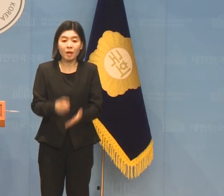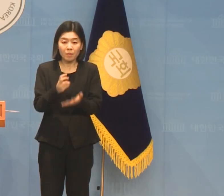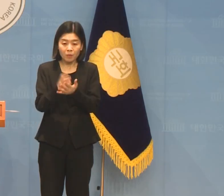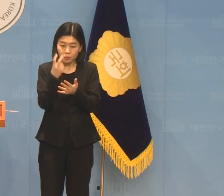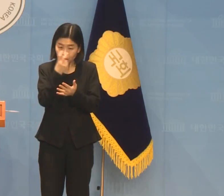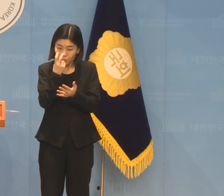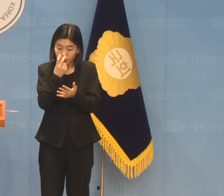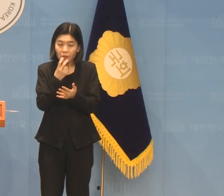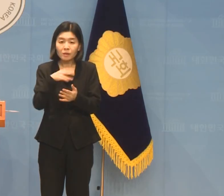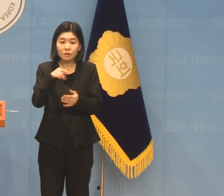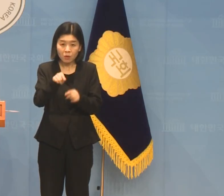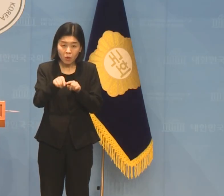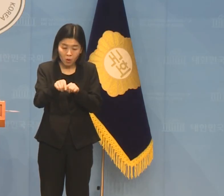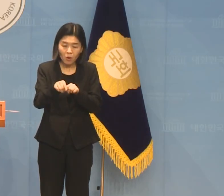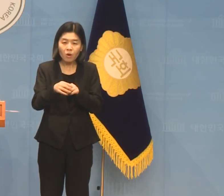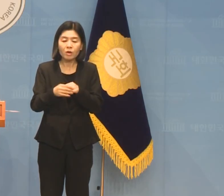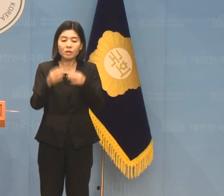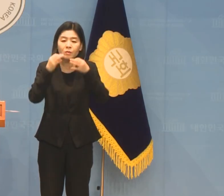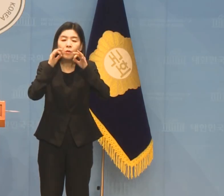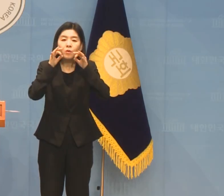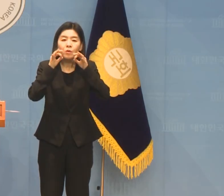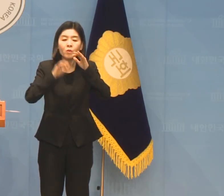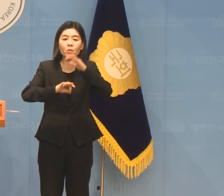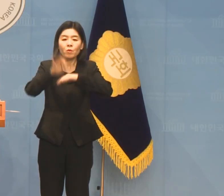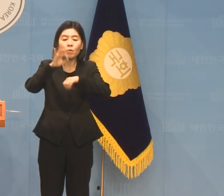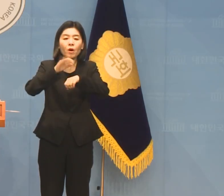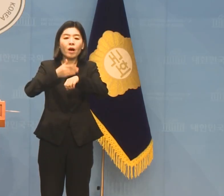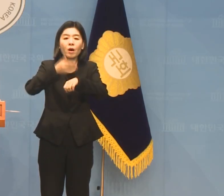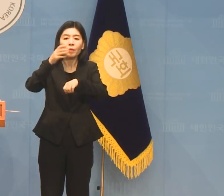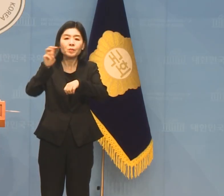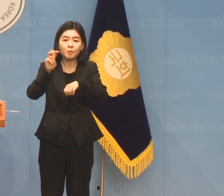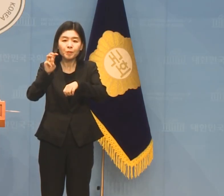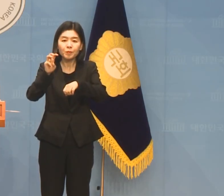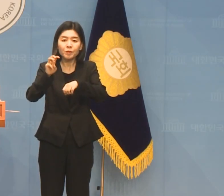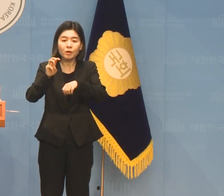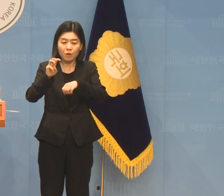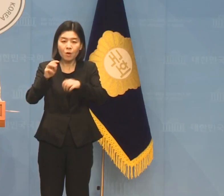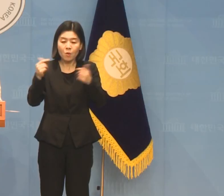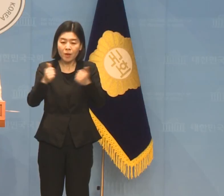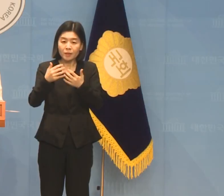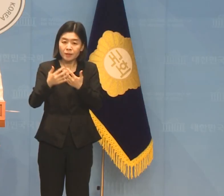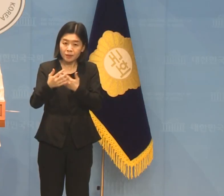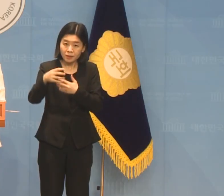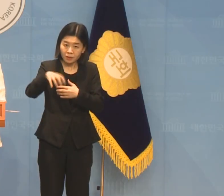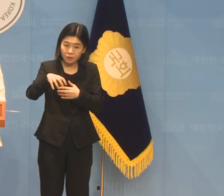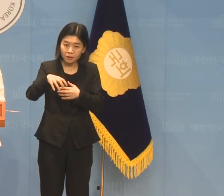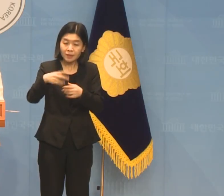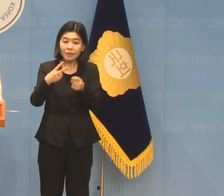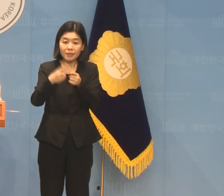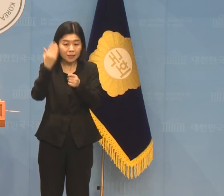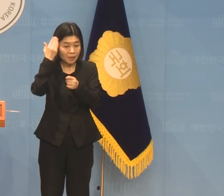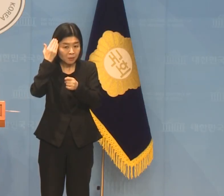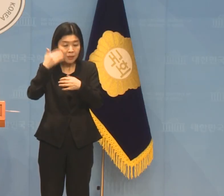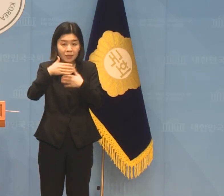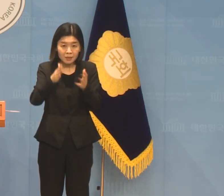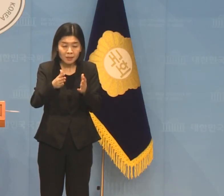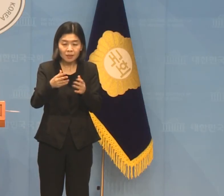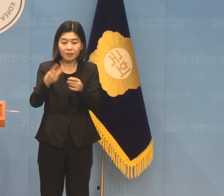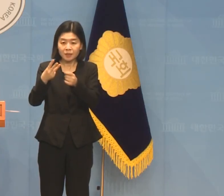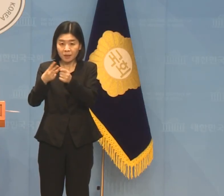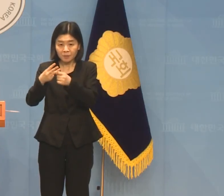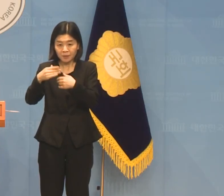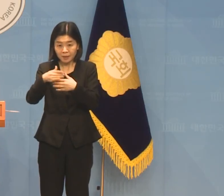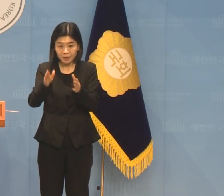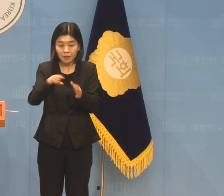입법조사처는 금요일 25일 오전 9시 30분 조사처 대회의실 제2세미나실,